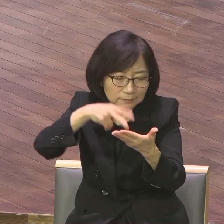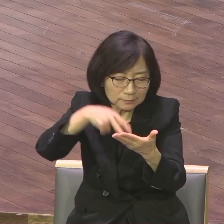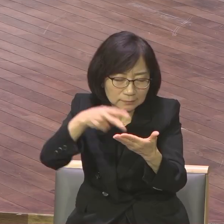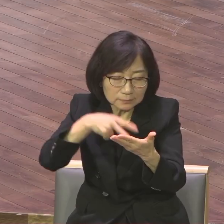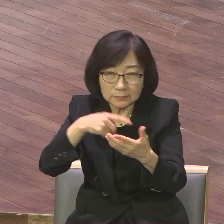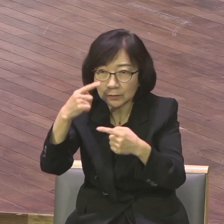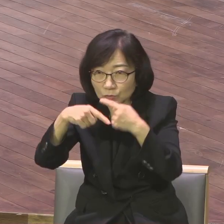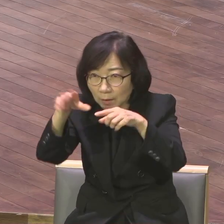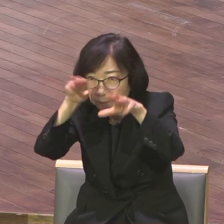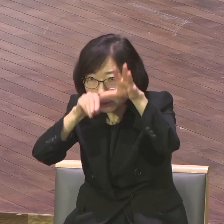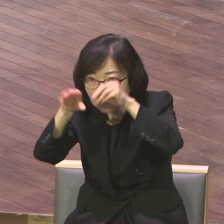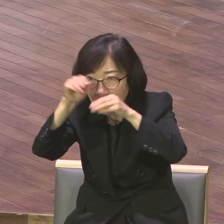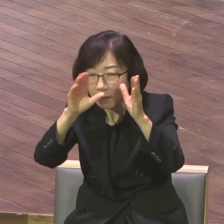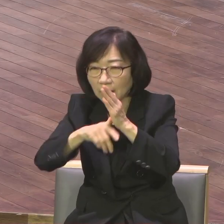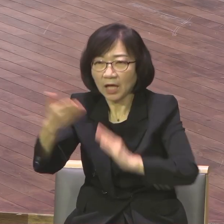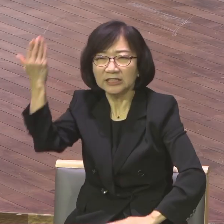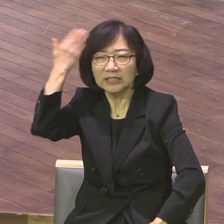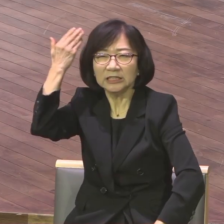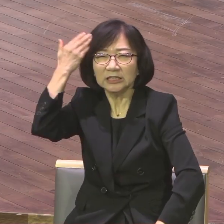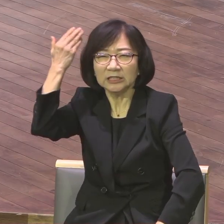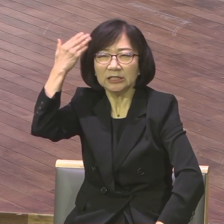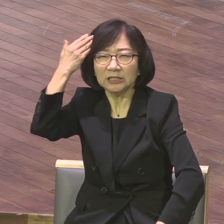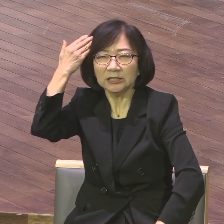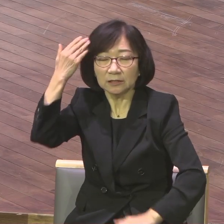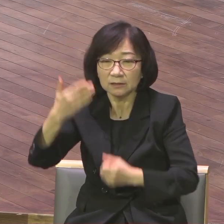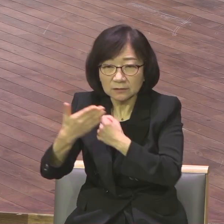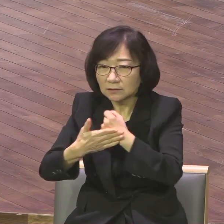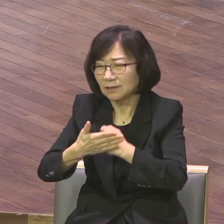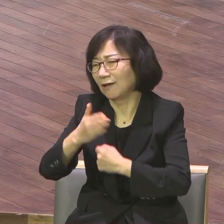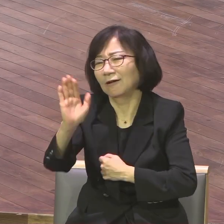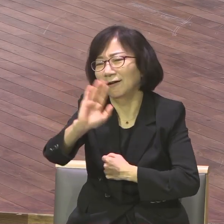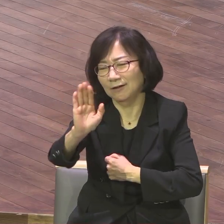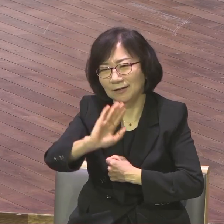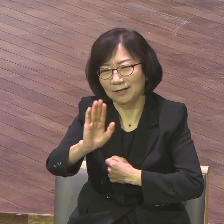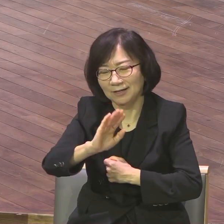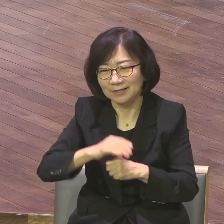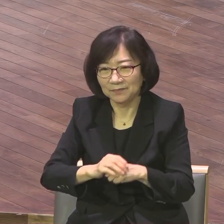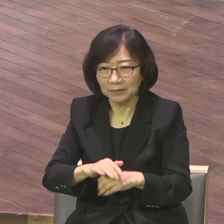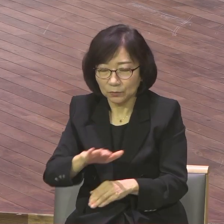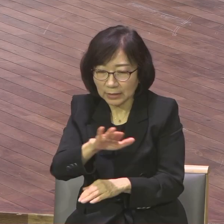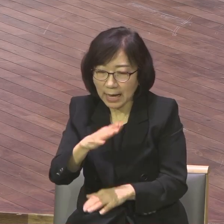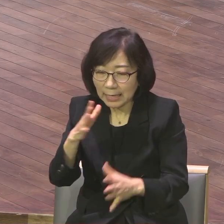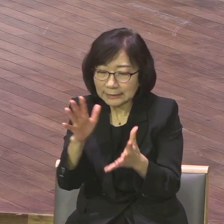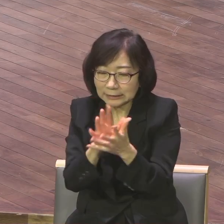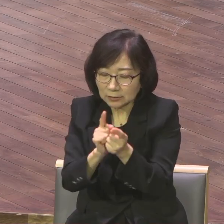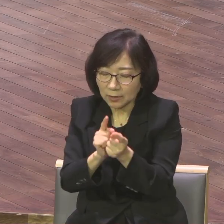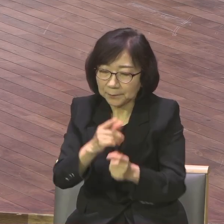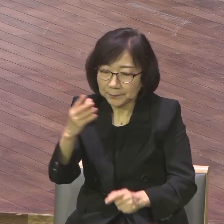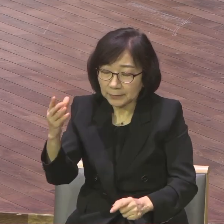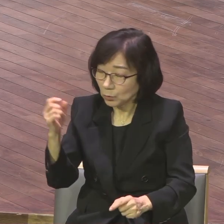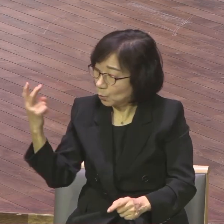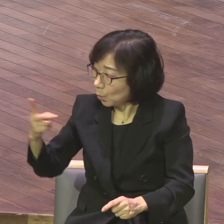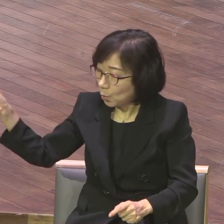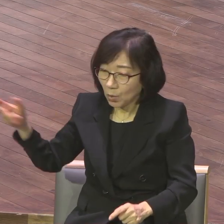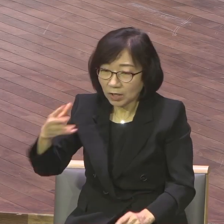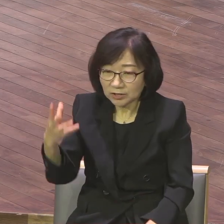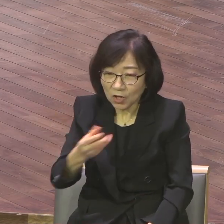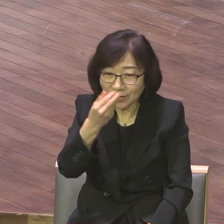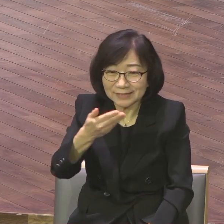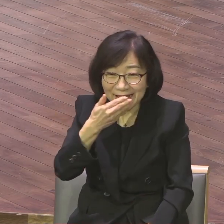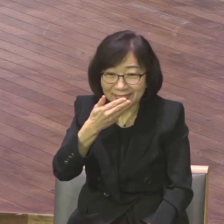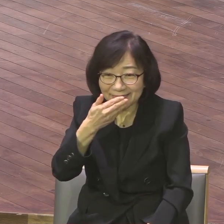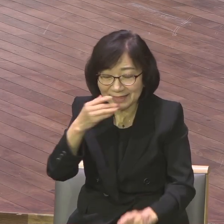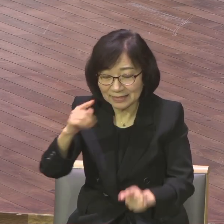단순히 지식만으로 그것이 은혜가 되지 않습니다. 우리가 성찬을 받을 때도 우리의